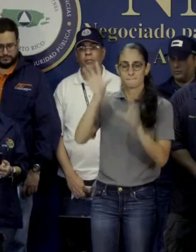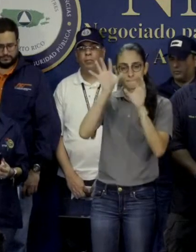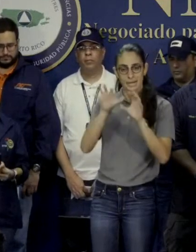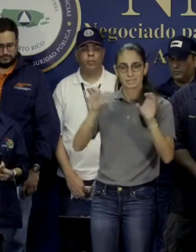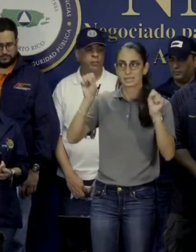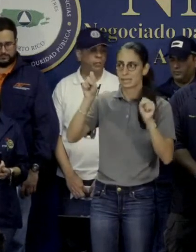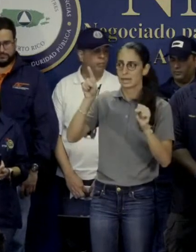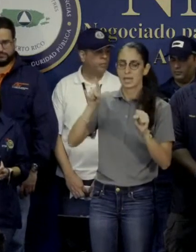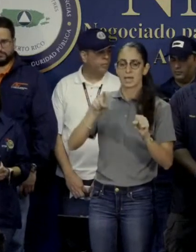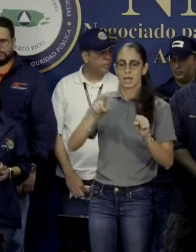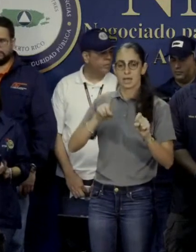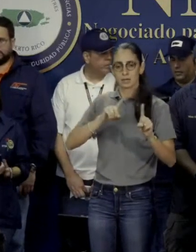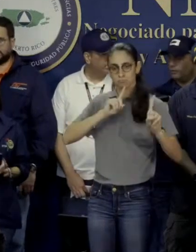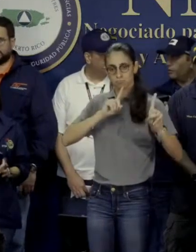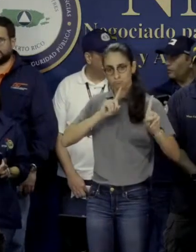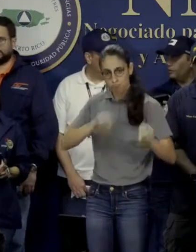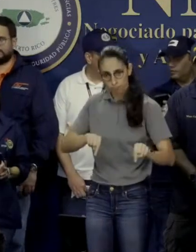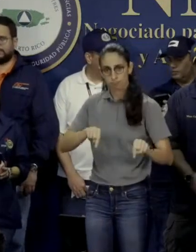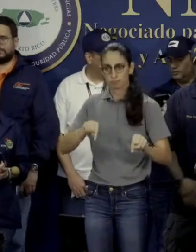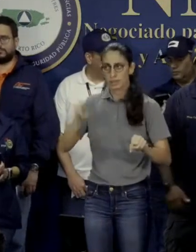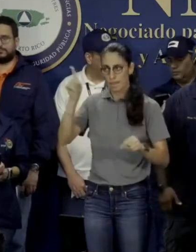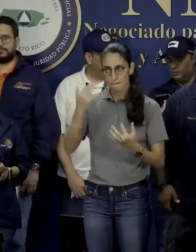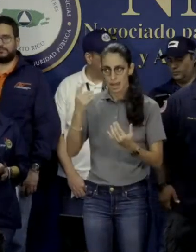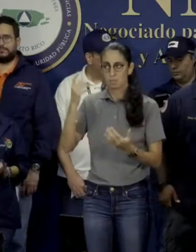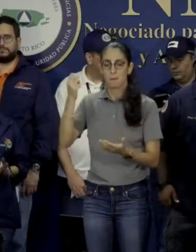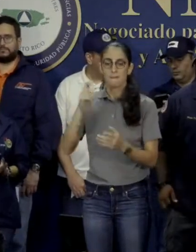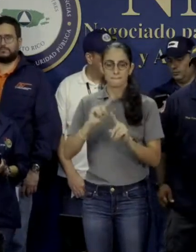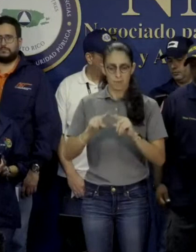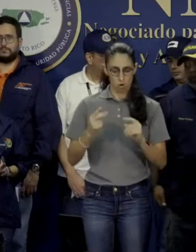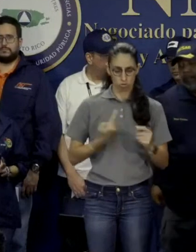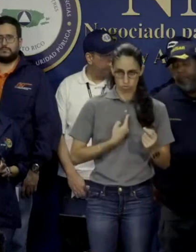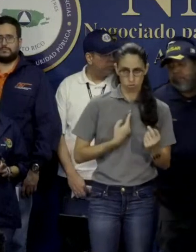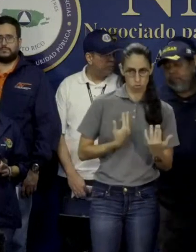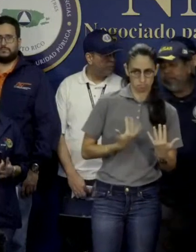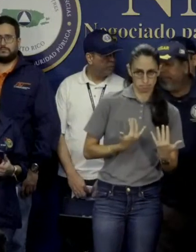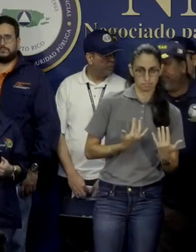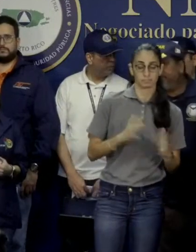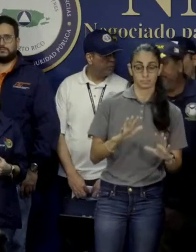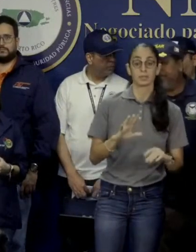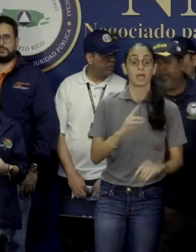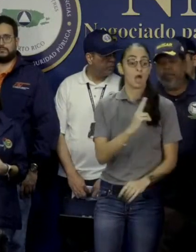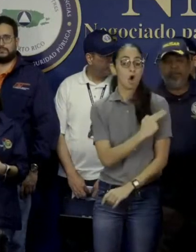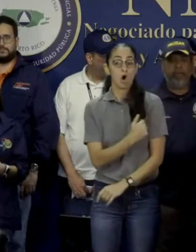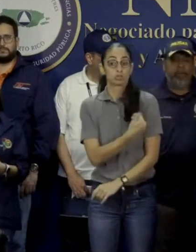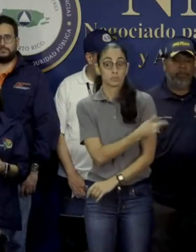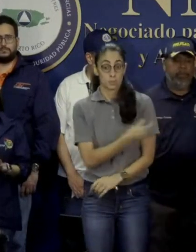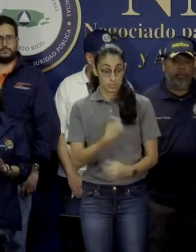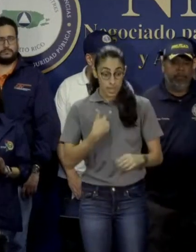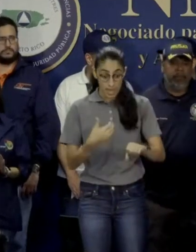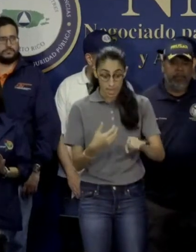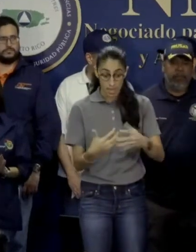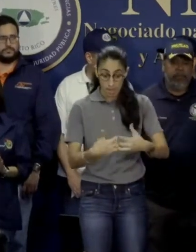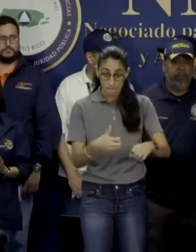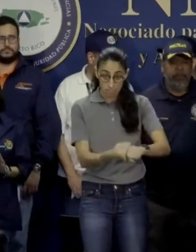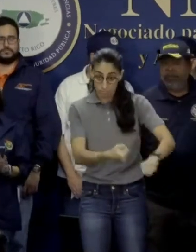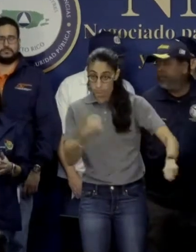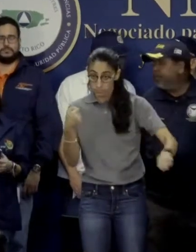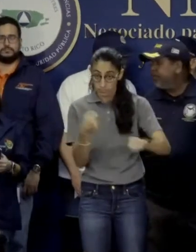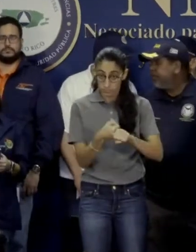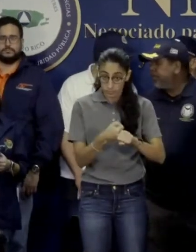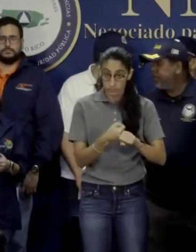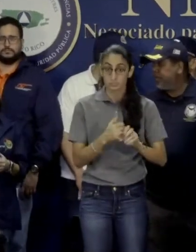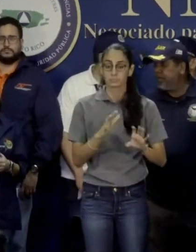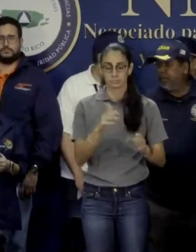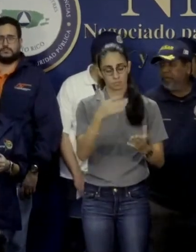el desastre. No estamos ahí, estamos en respuesta. En términos de los hospitales, ¿siguen con generadores, presumimos? Sí, sin inconvenientes,